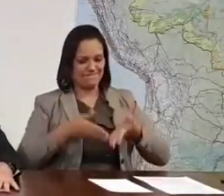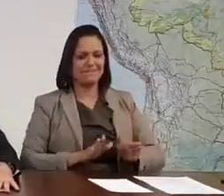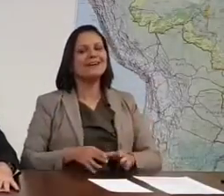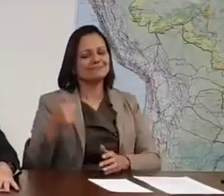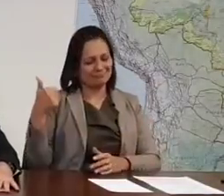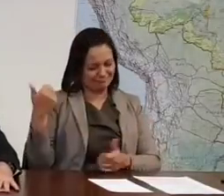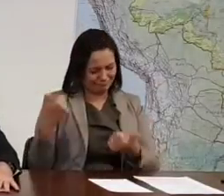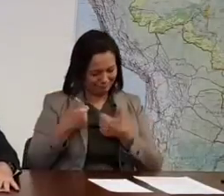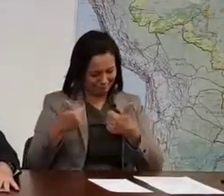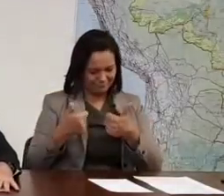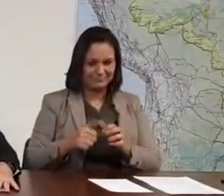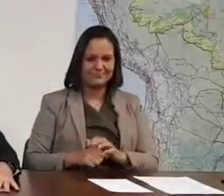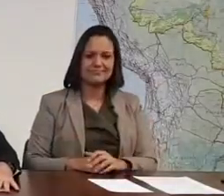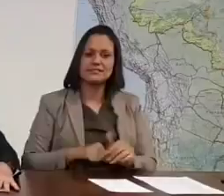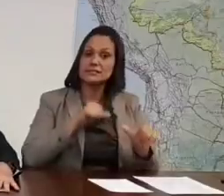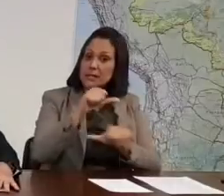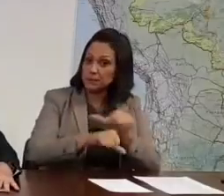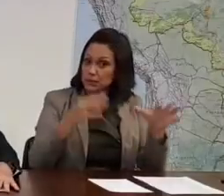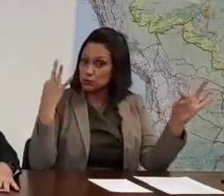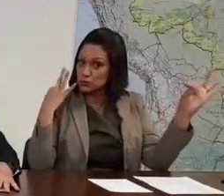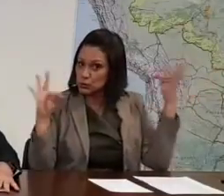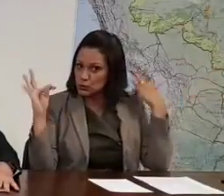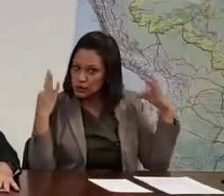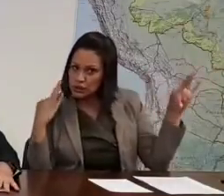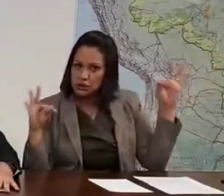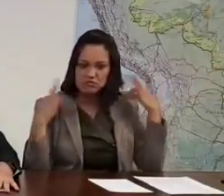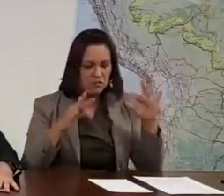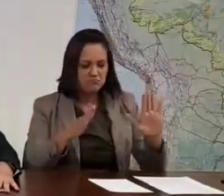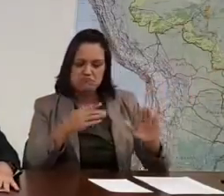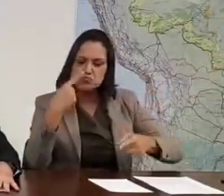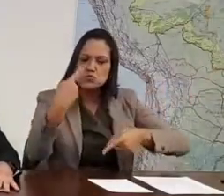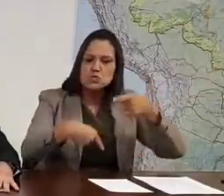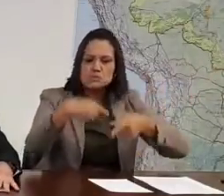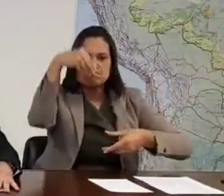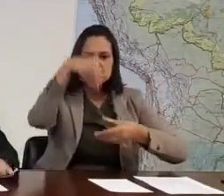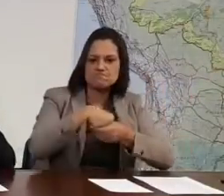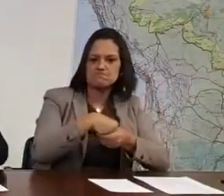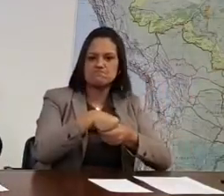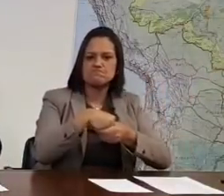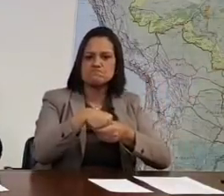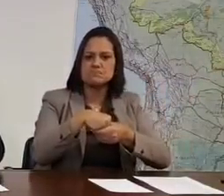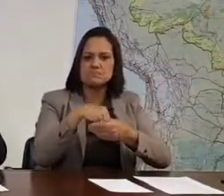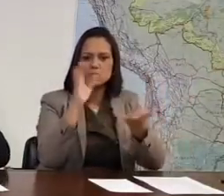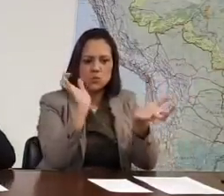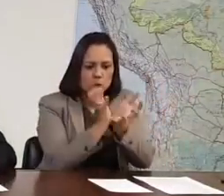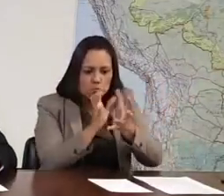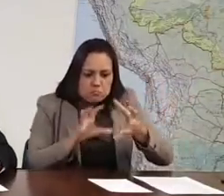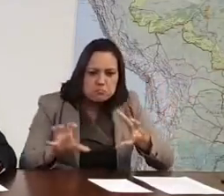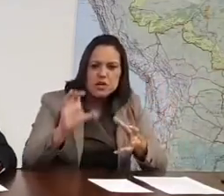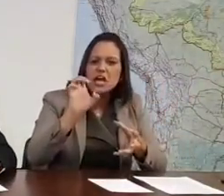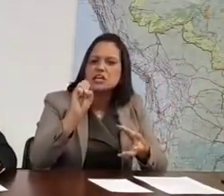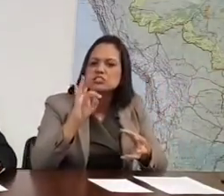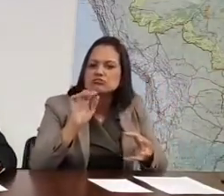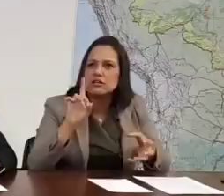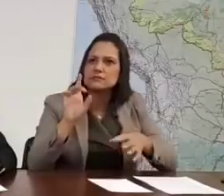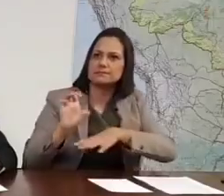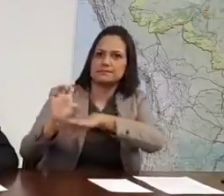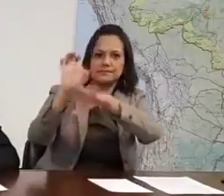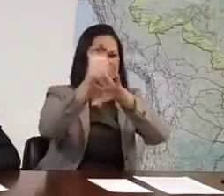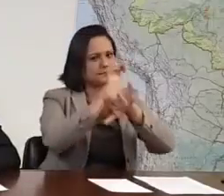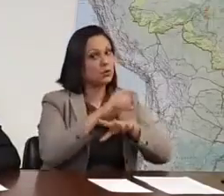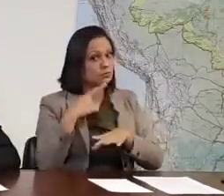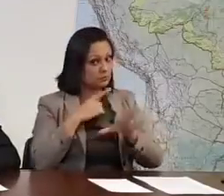valeu. Está transformando o turismo numa política de Estado e não numa política de governo. Nós temos vários projetos,